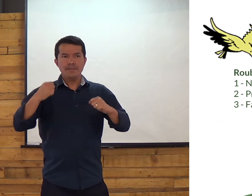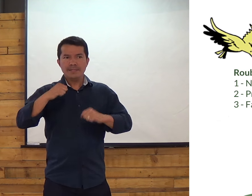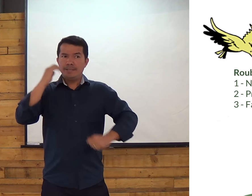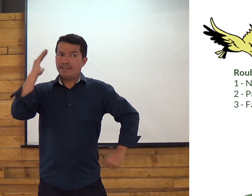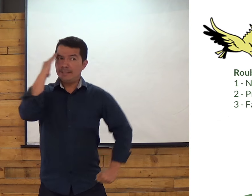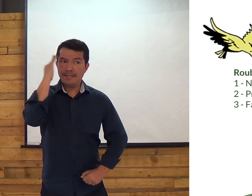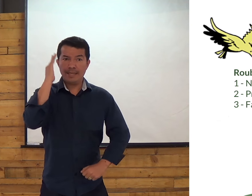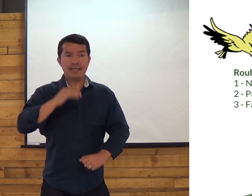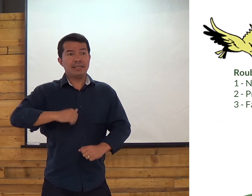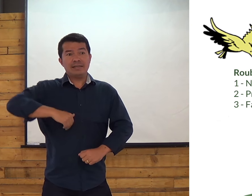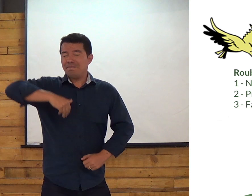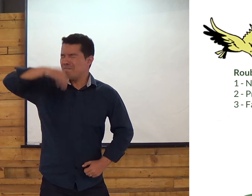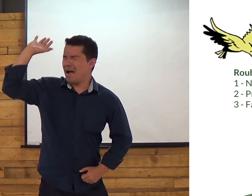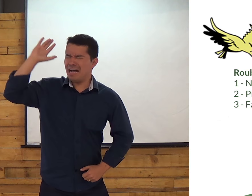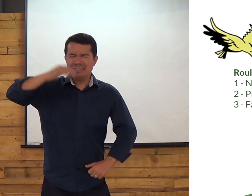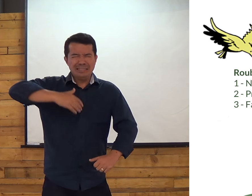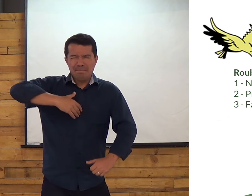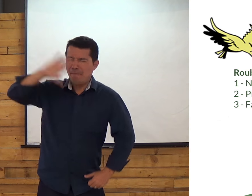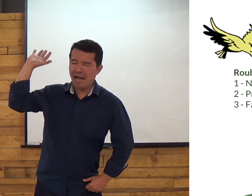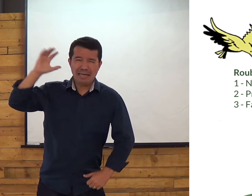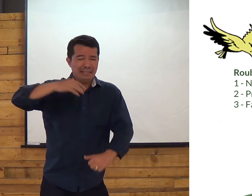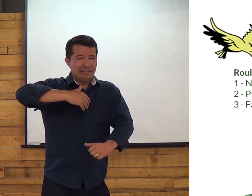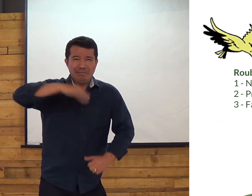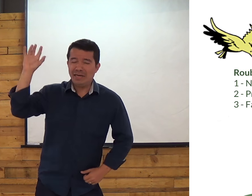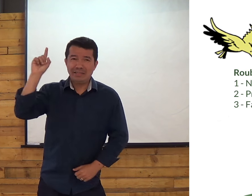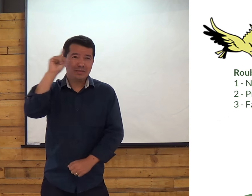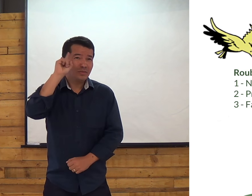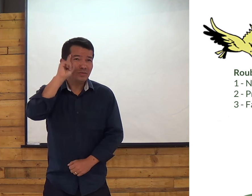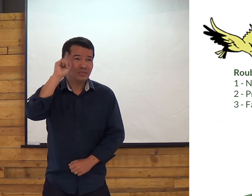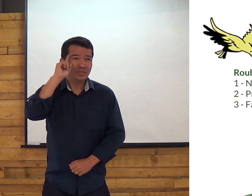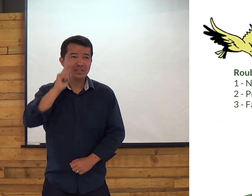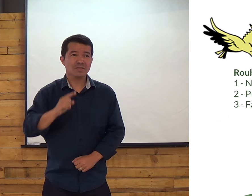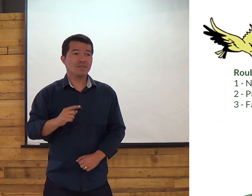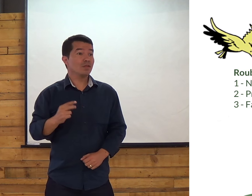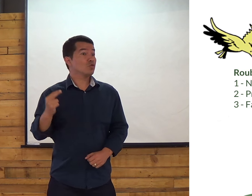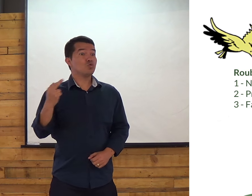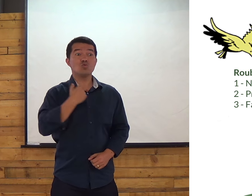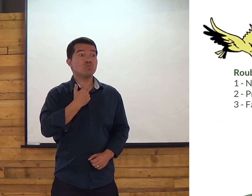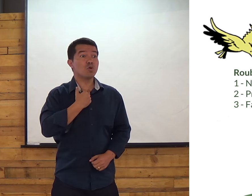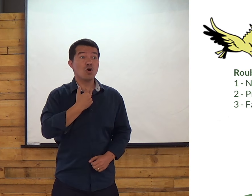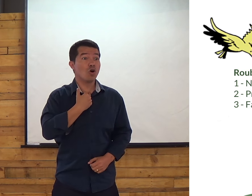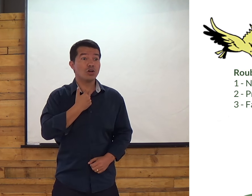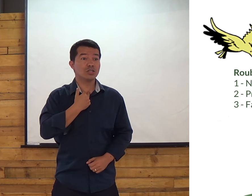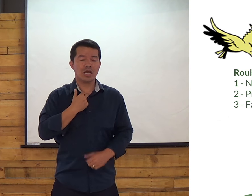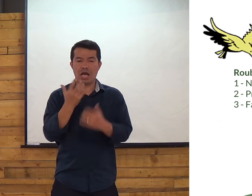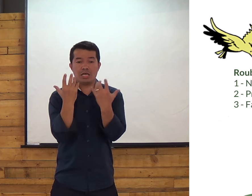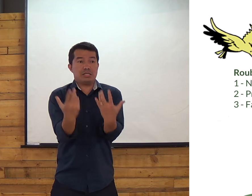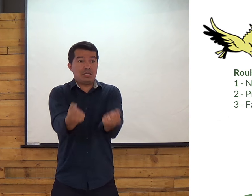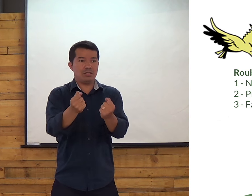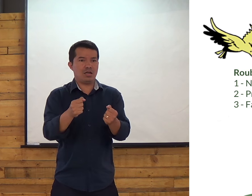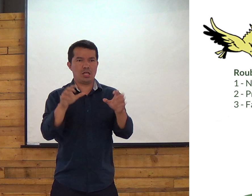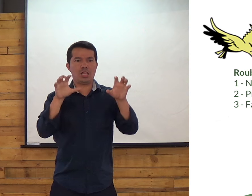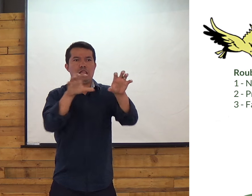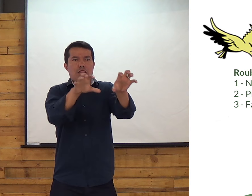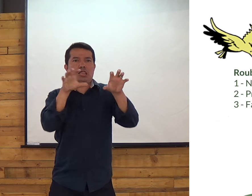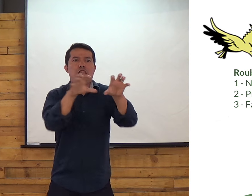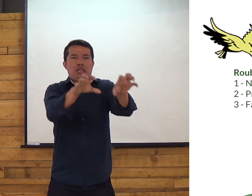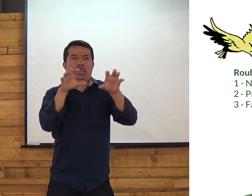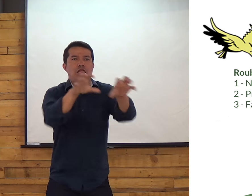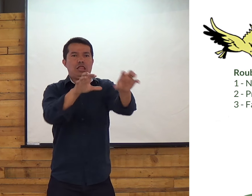do inimigo? Você precisa entender mais e mais todo tempo, todo dia. Você não pode aceitar